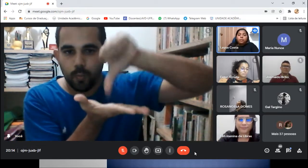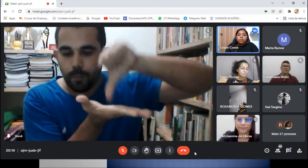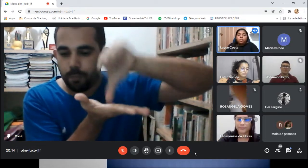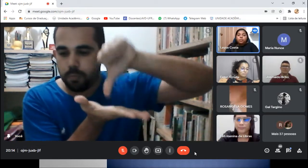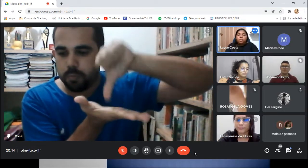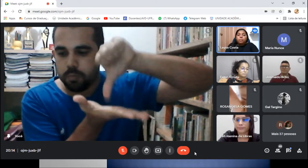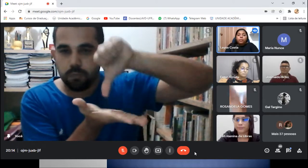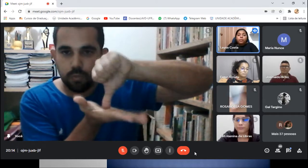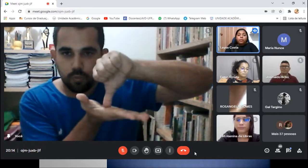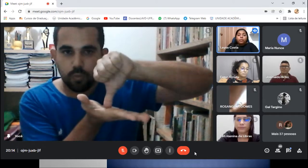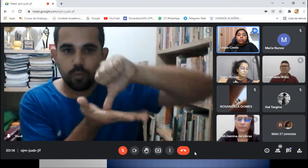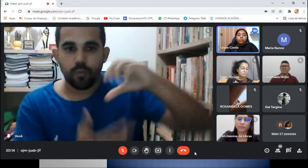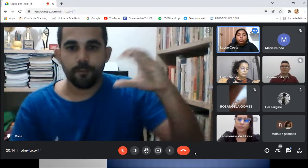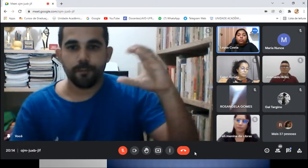Pronto, o